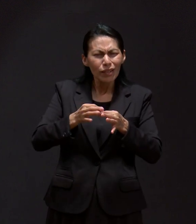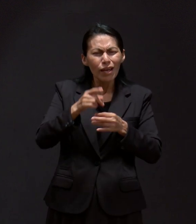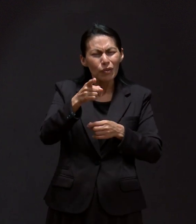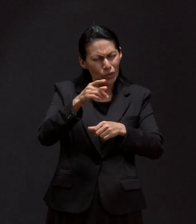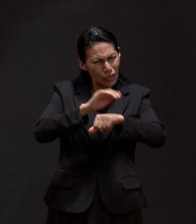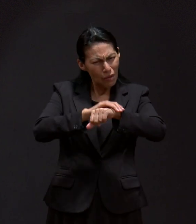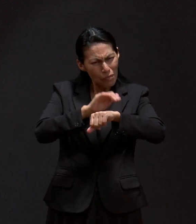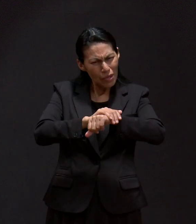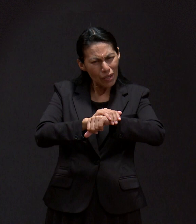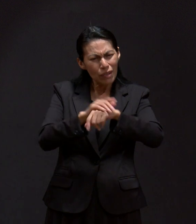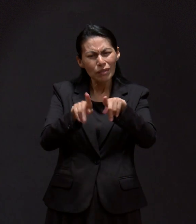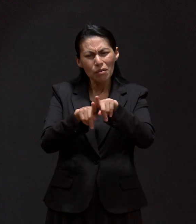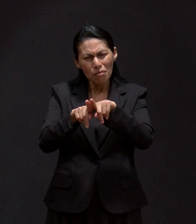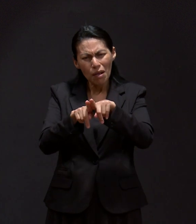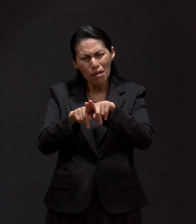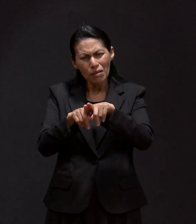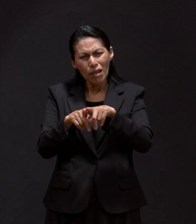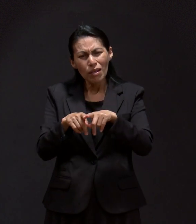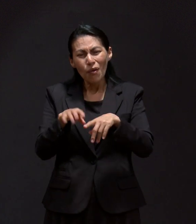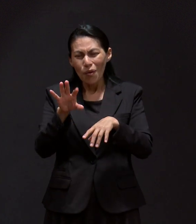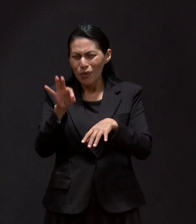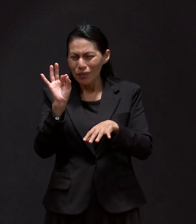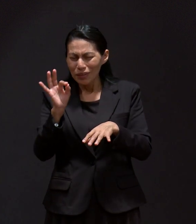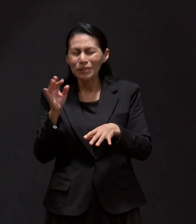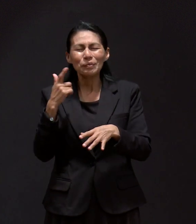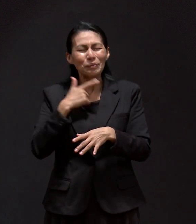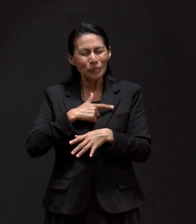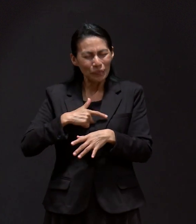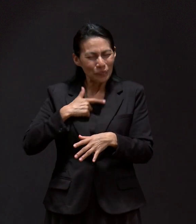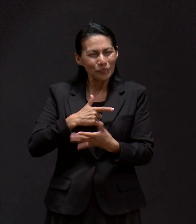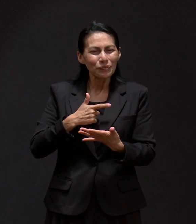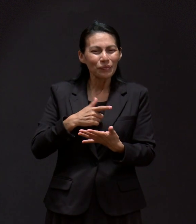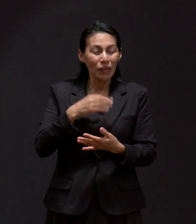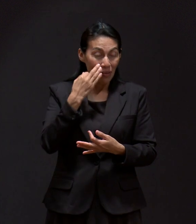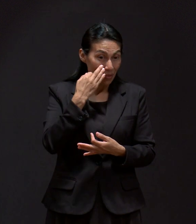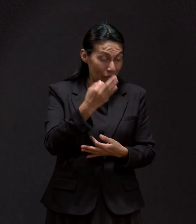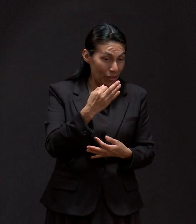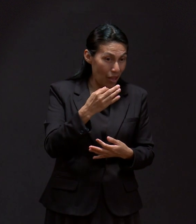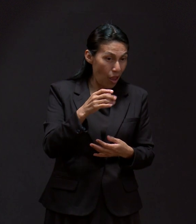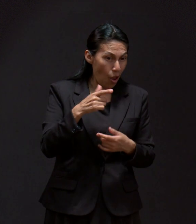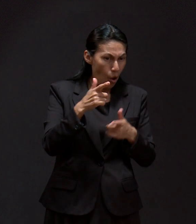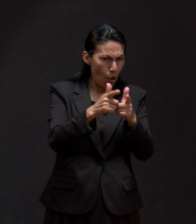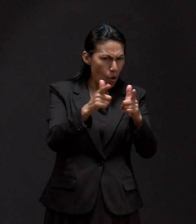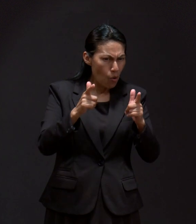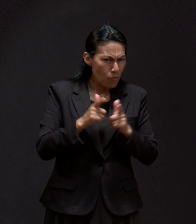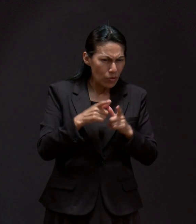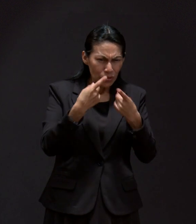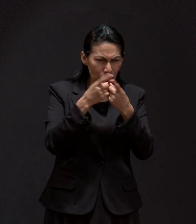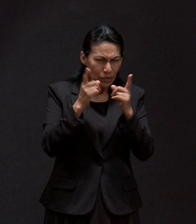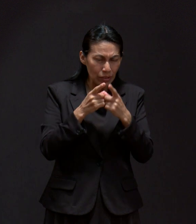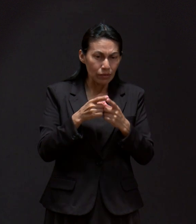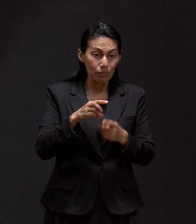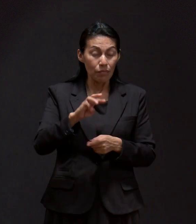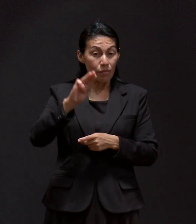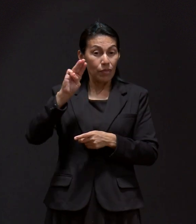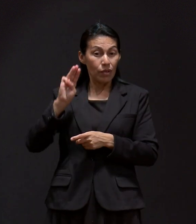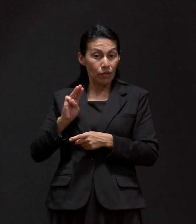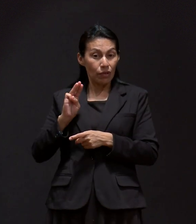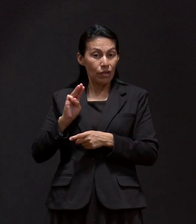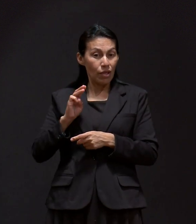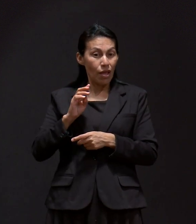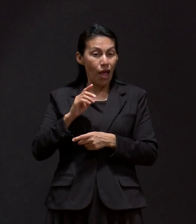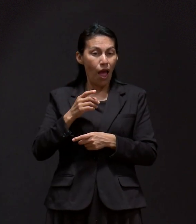encontrarán amigas y hermanas yo te que hay varios grupos están las el miércoles pasado